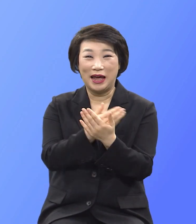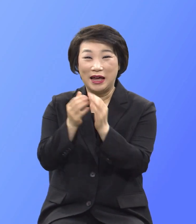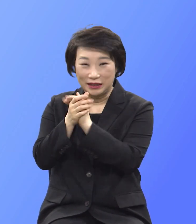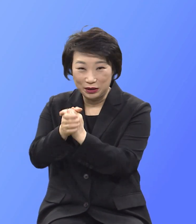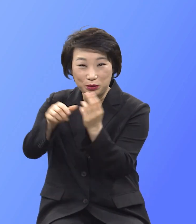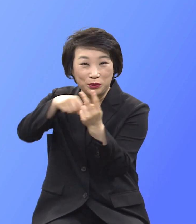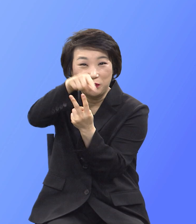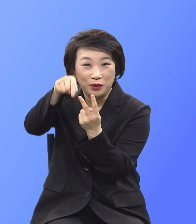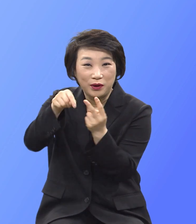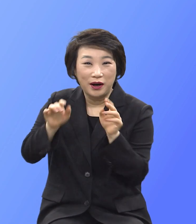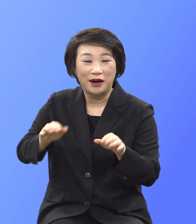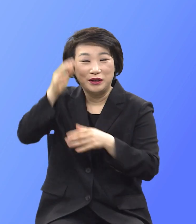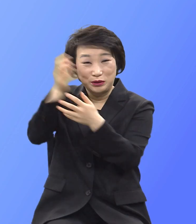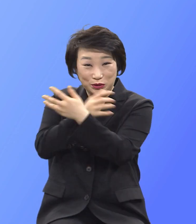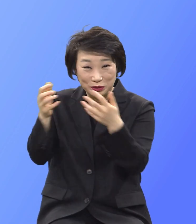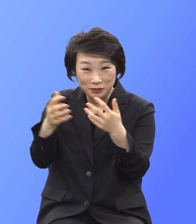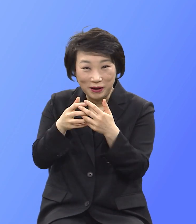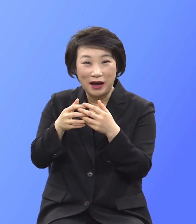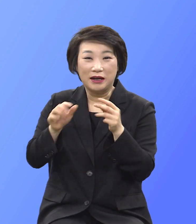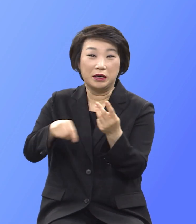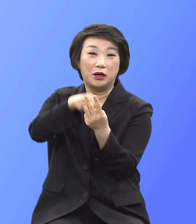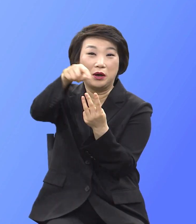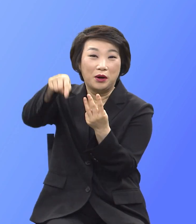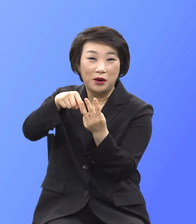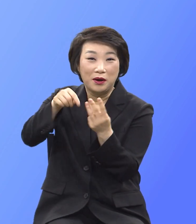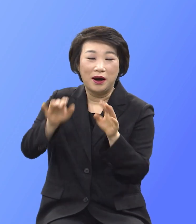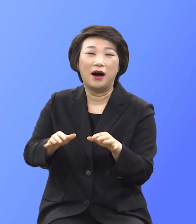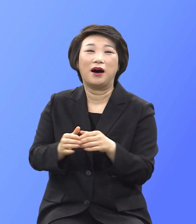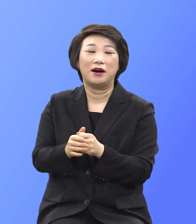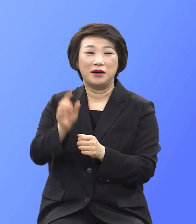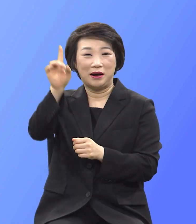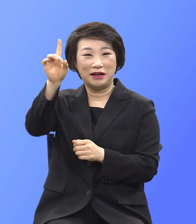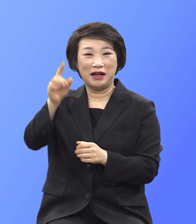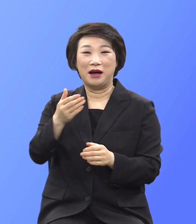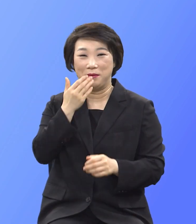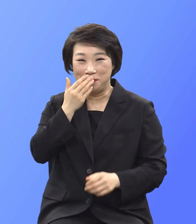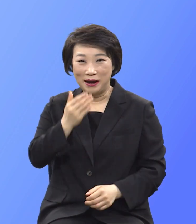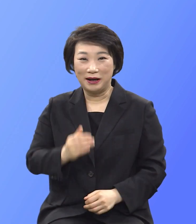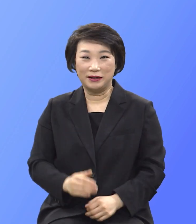기도로 성령 충만한 단 하나의 길밖에 없다.